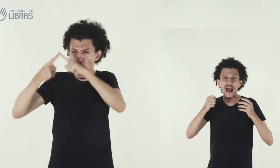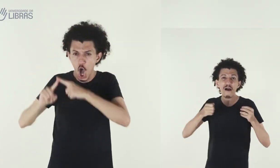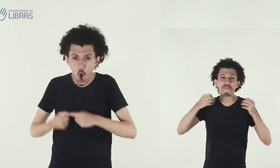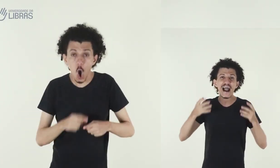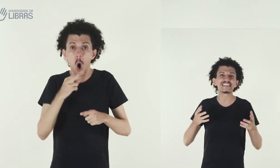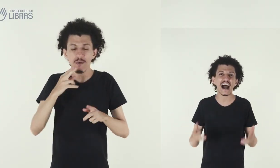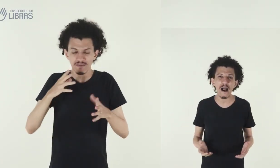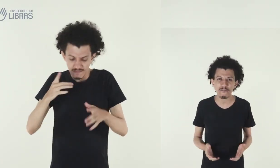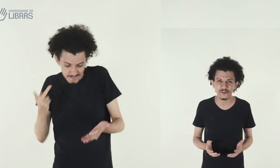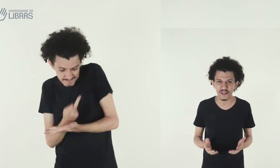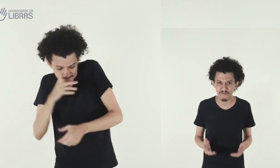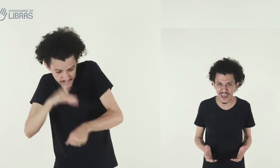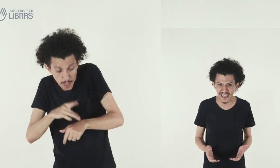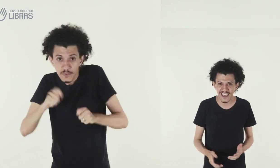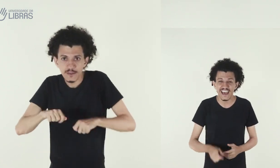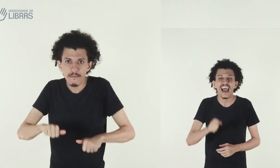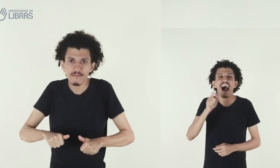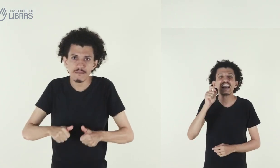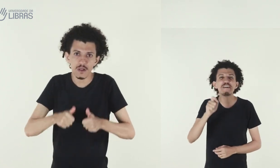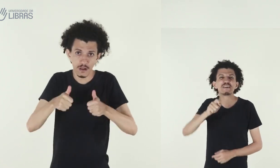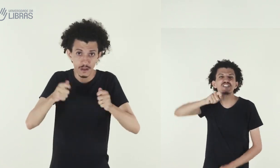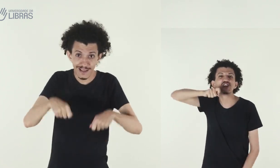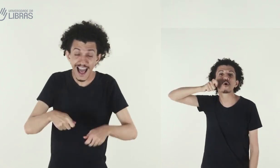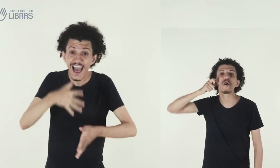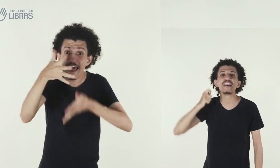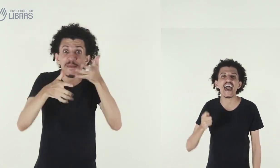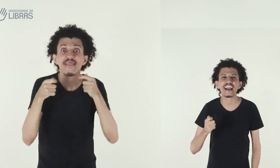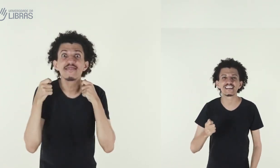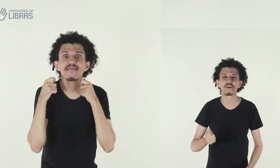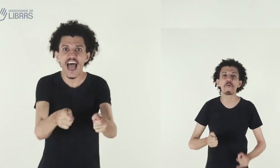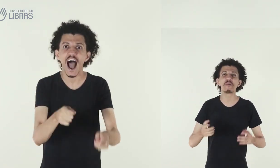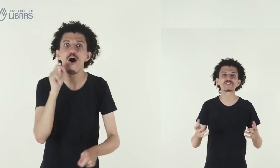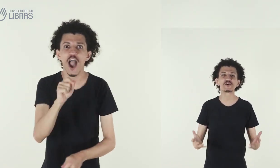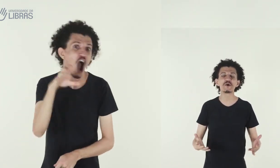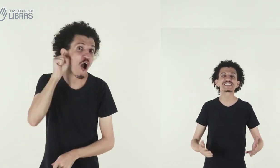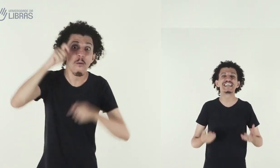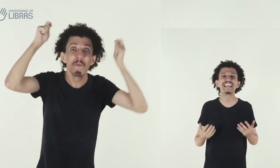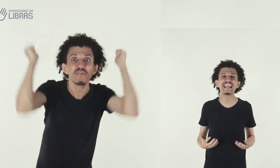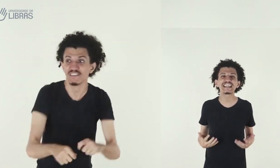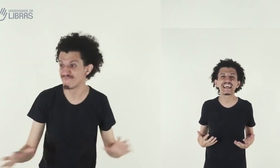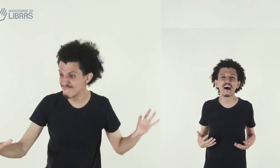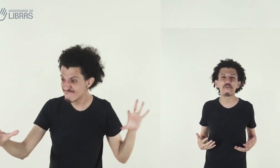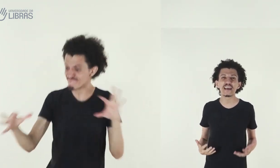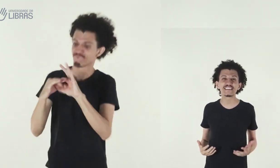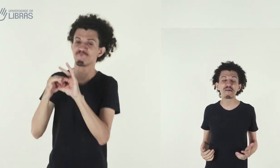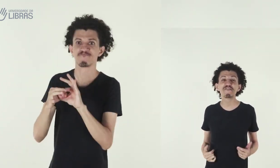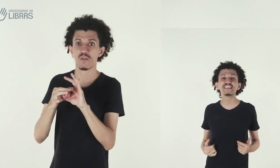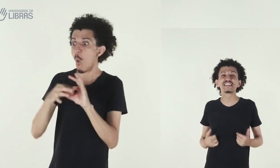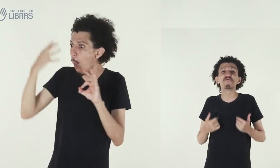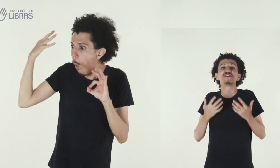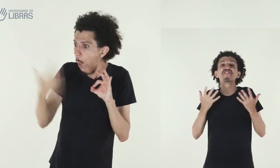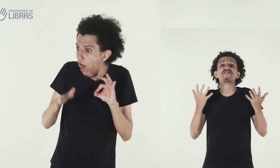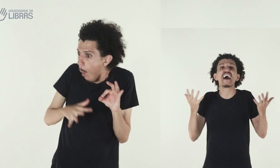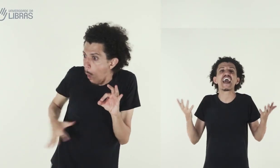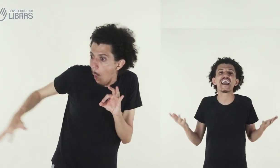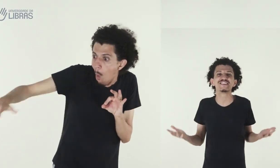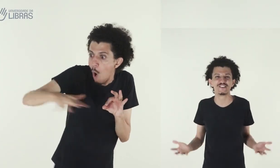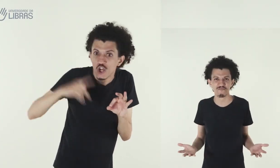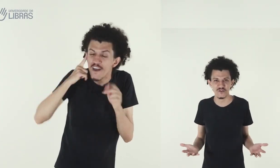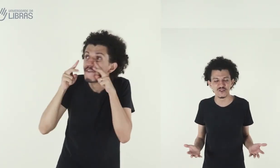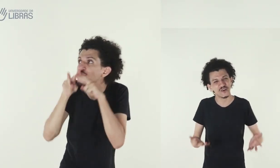quer recuperar mais rápido também. A Libras te conecta com pessoas que literalmente têm uma visão